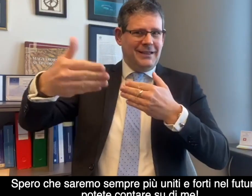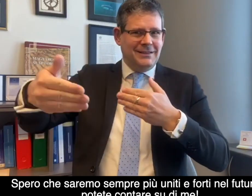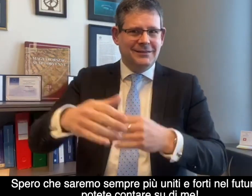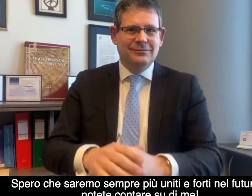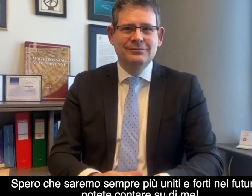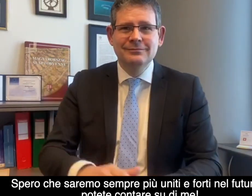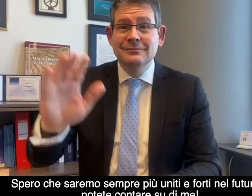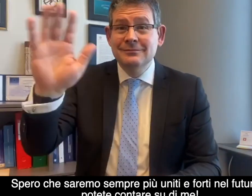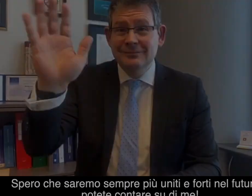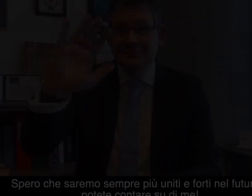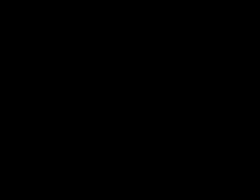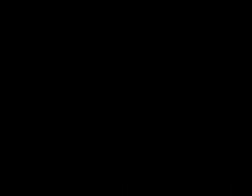ciao grazie